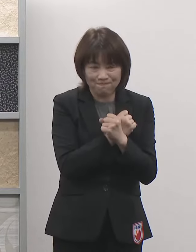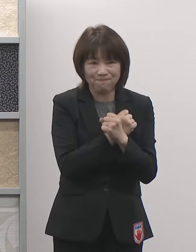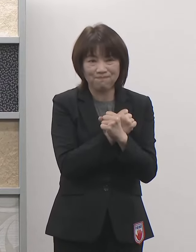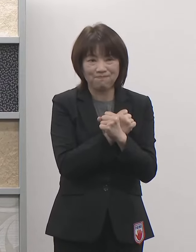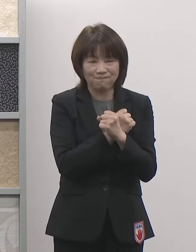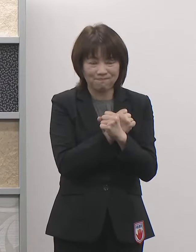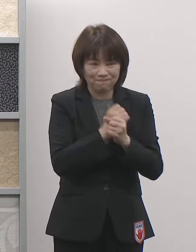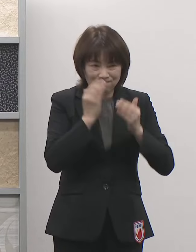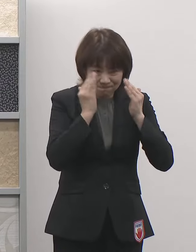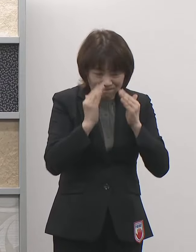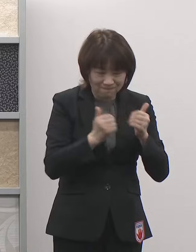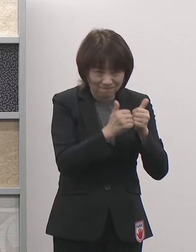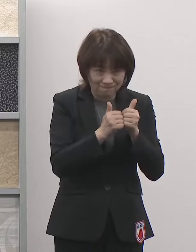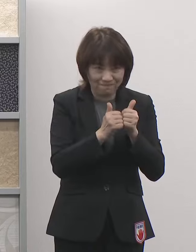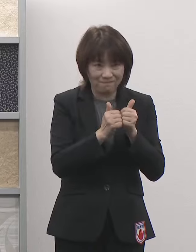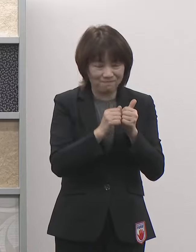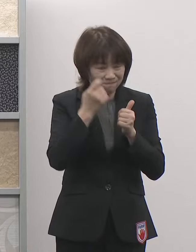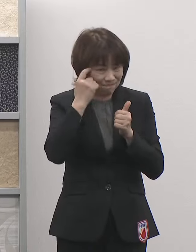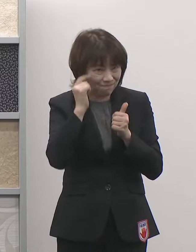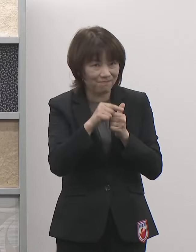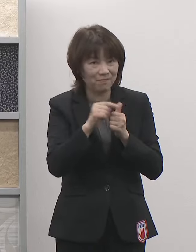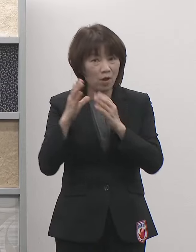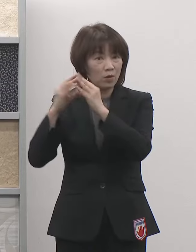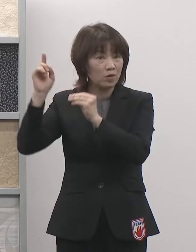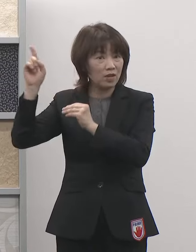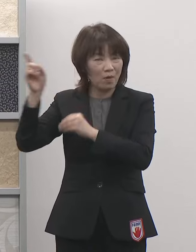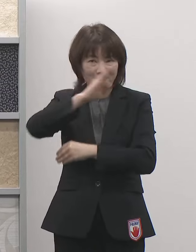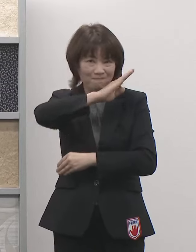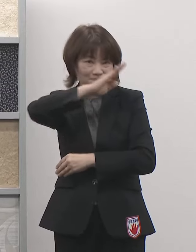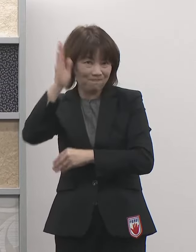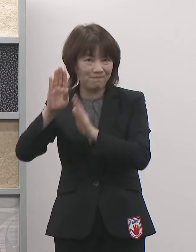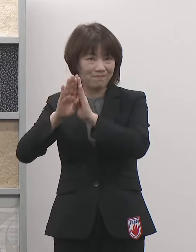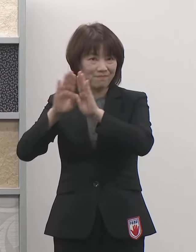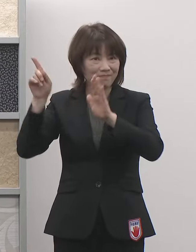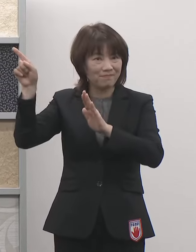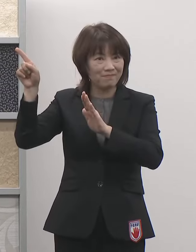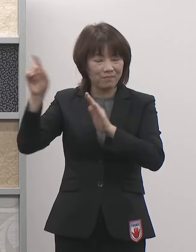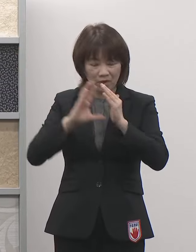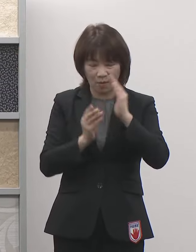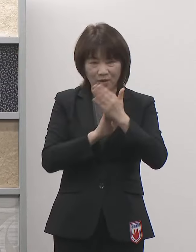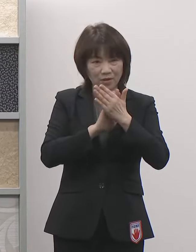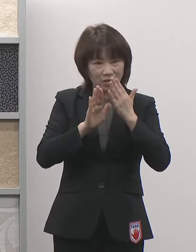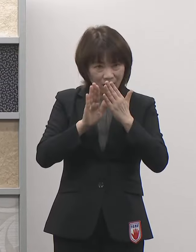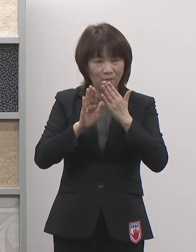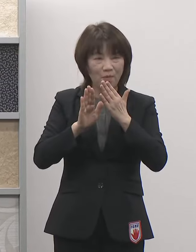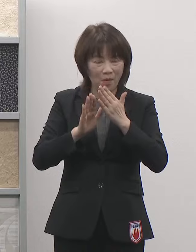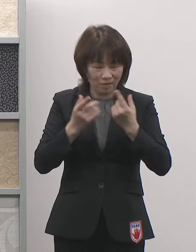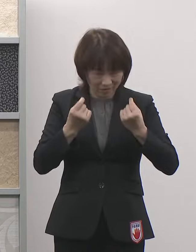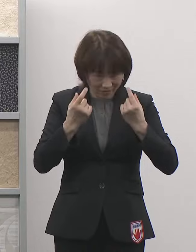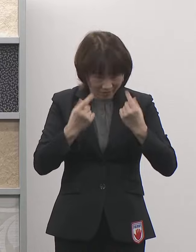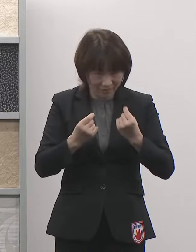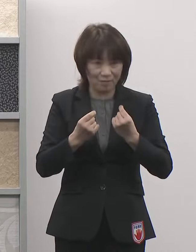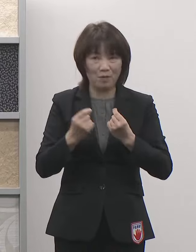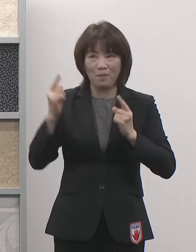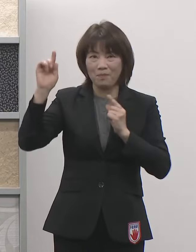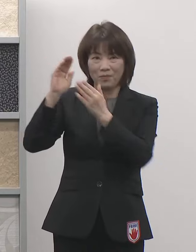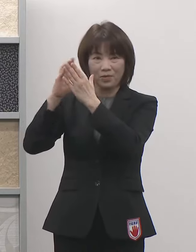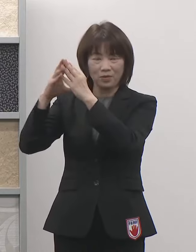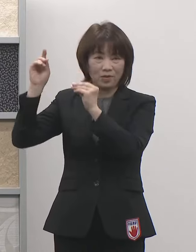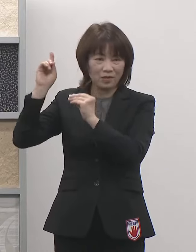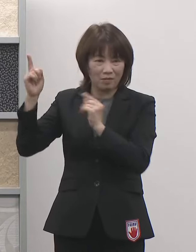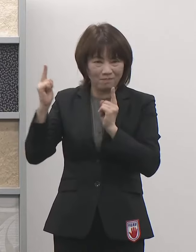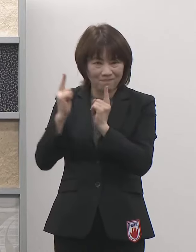を入れ出してくれるわけですので、我々山梨県もですね、それに応えてしっかりと対応してまいりたいと思います。そうした